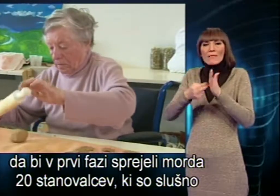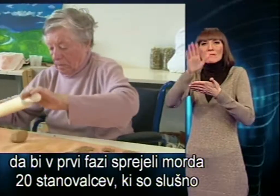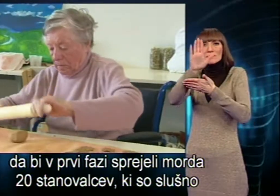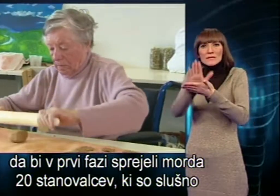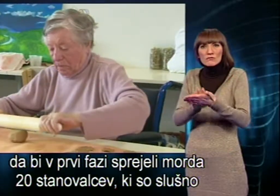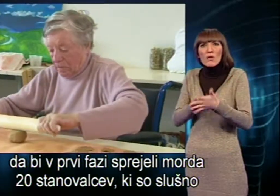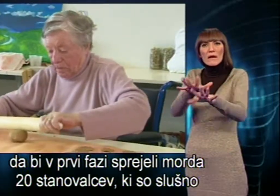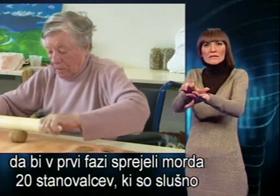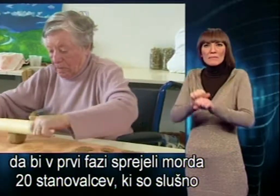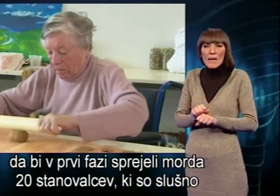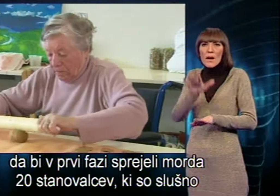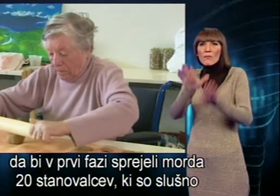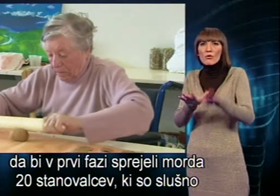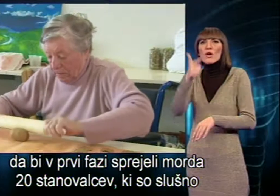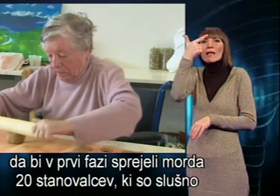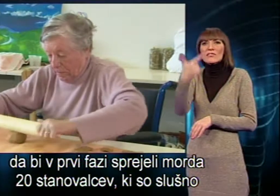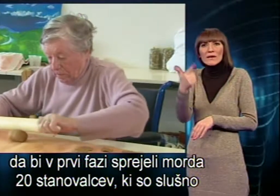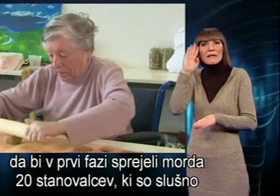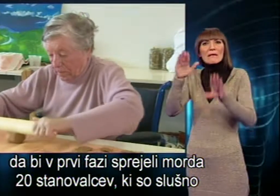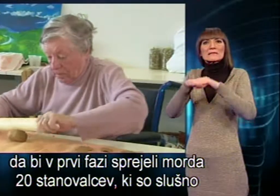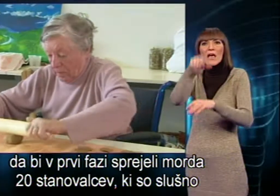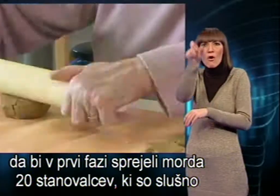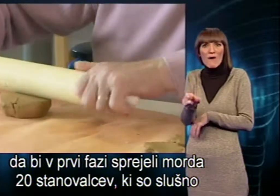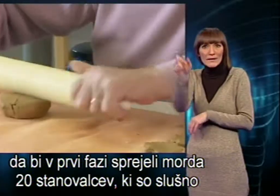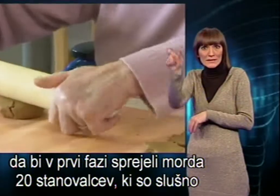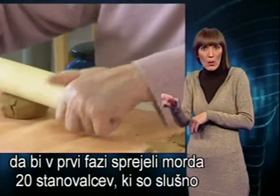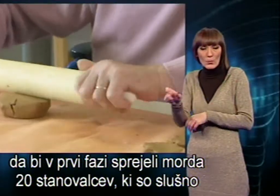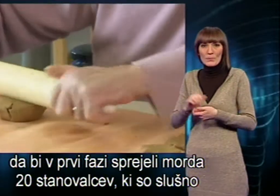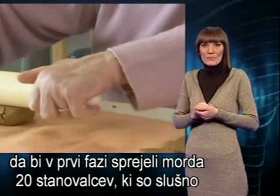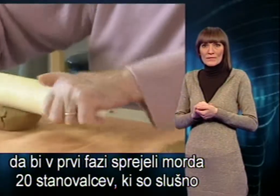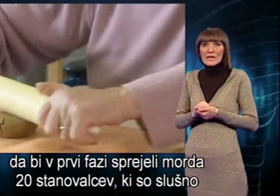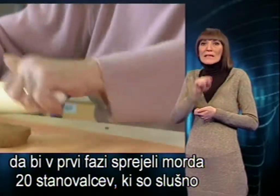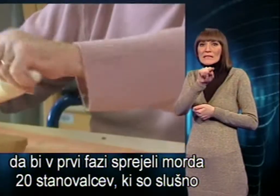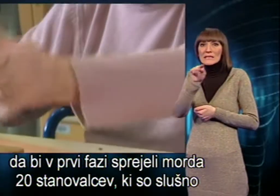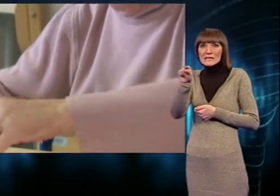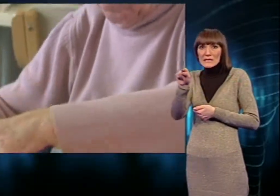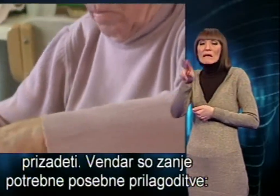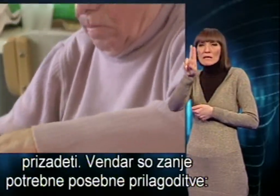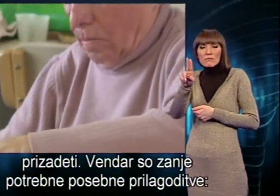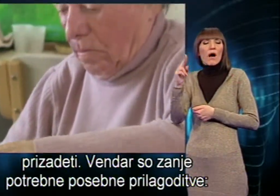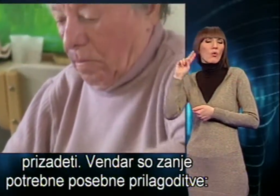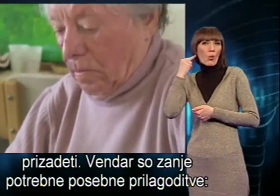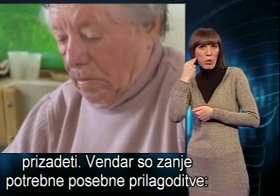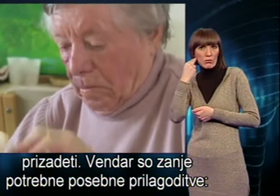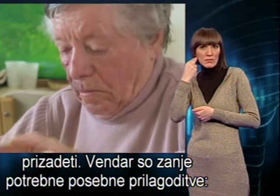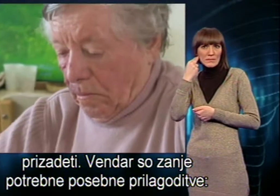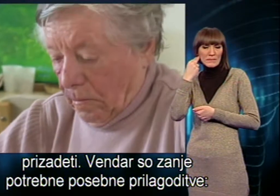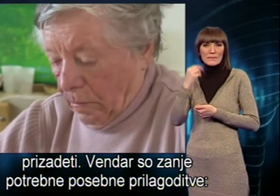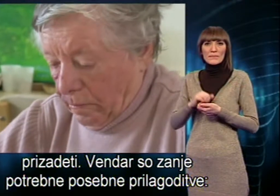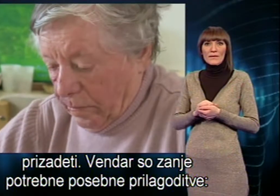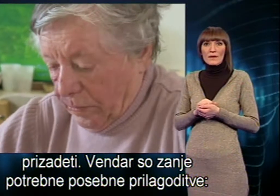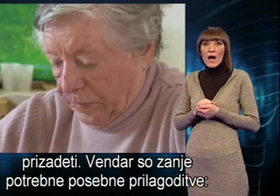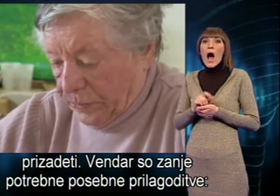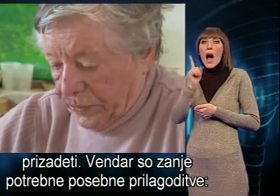fazi sprejeli morda 20 stanovalcev, ki so seveda slušno prizadeti, vendar